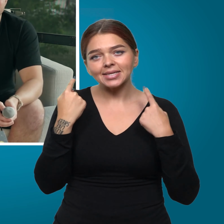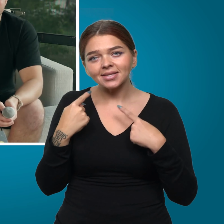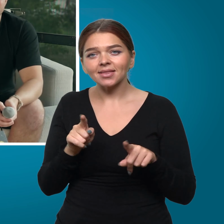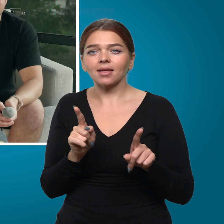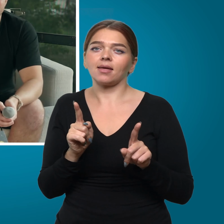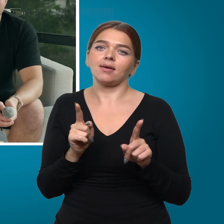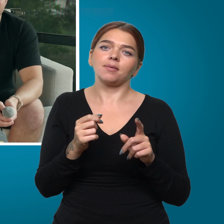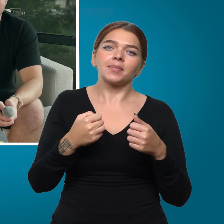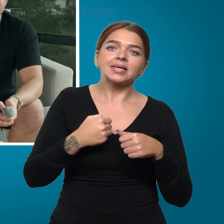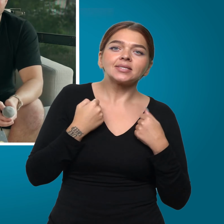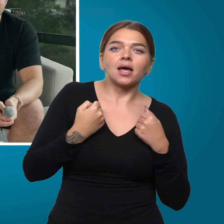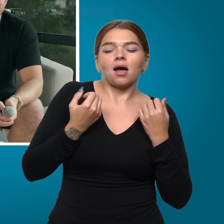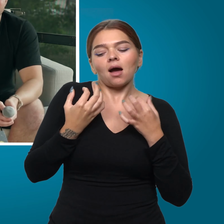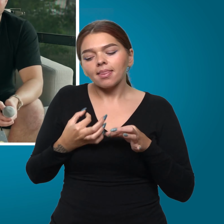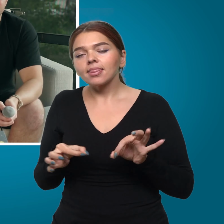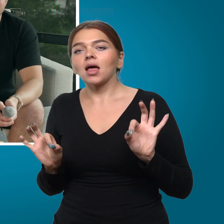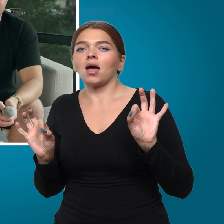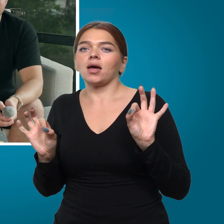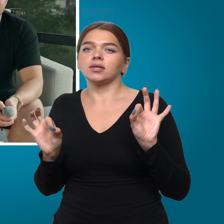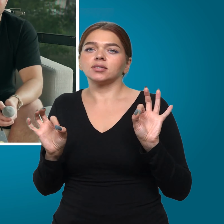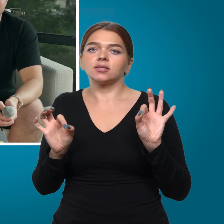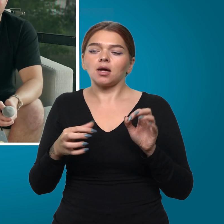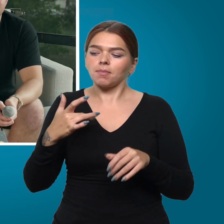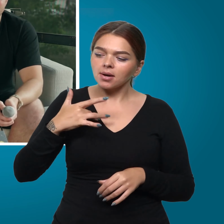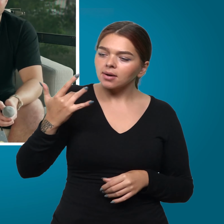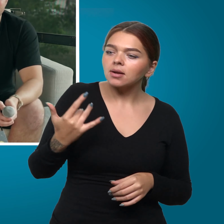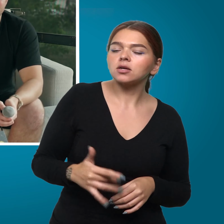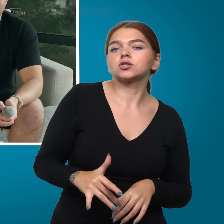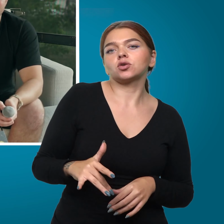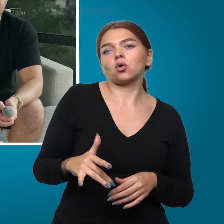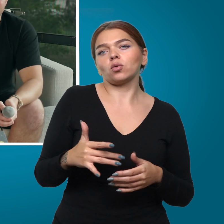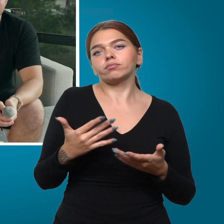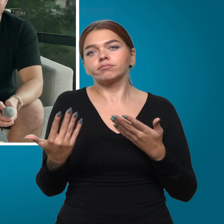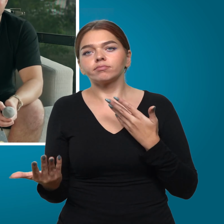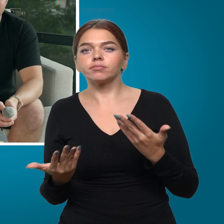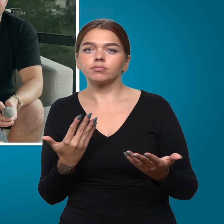gal kartais atlaidžiau, kartais kaip tik atvirkščiai griežčiau.